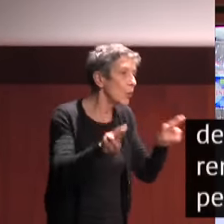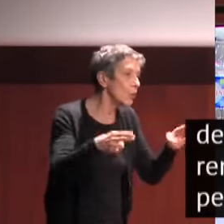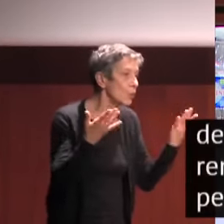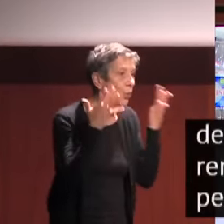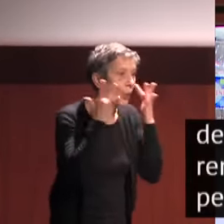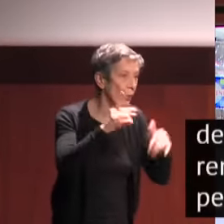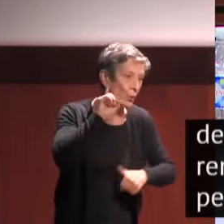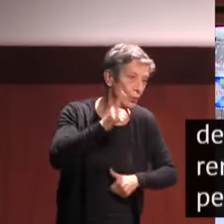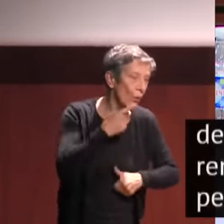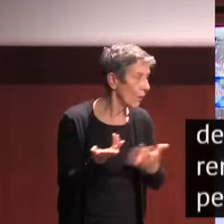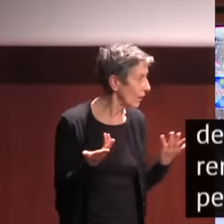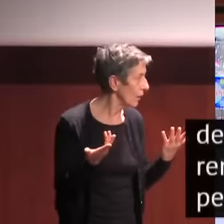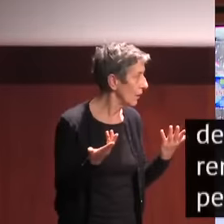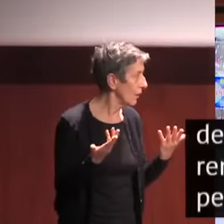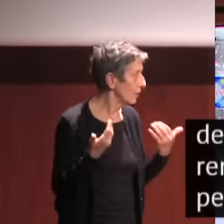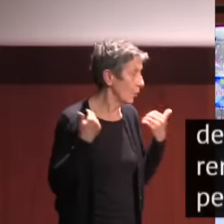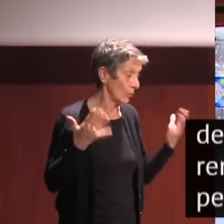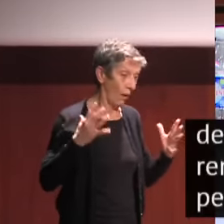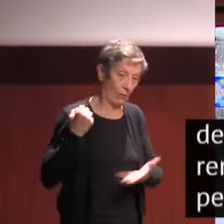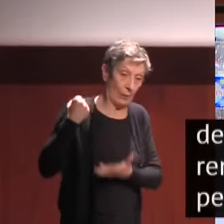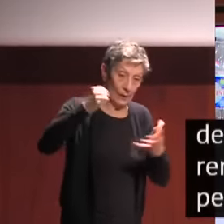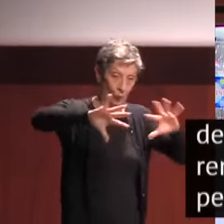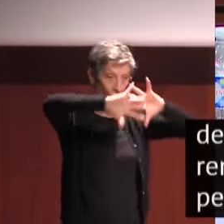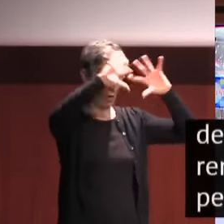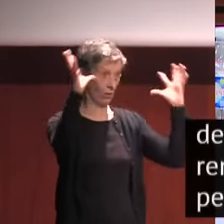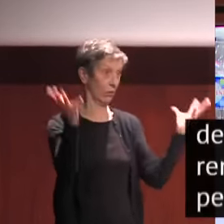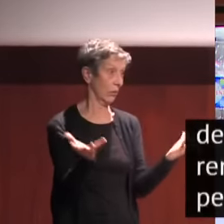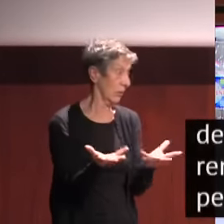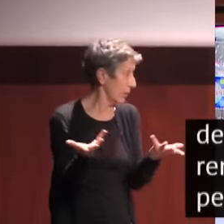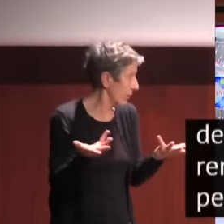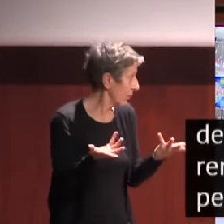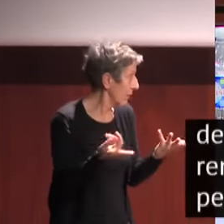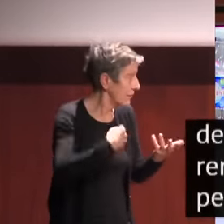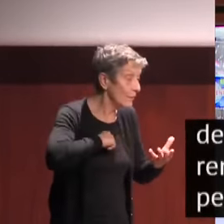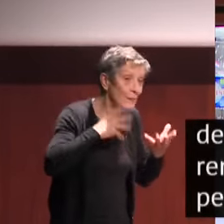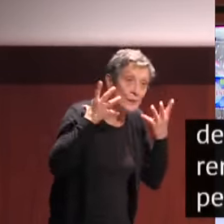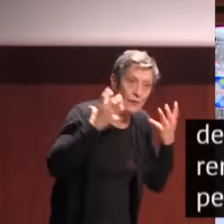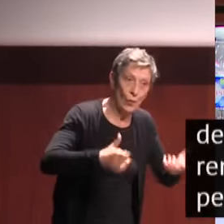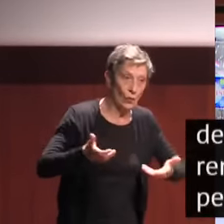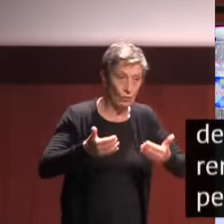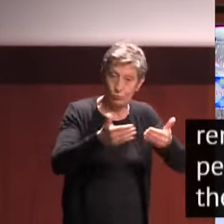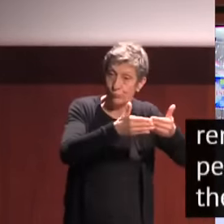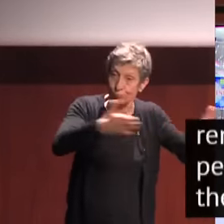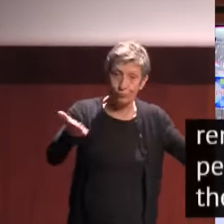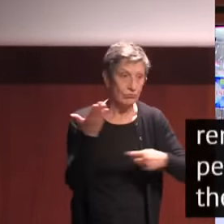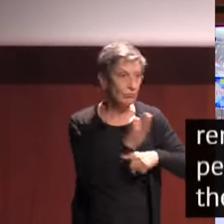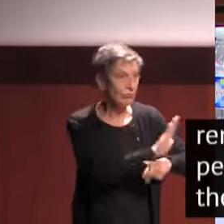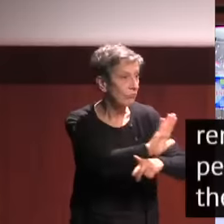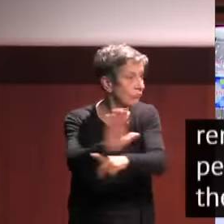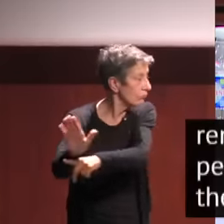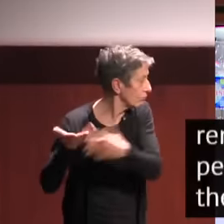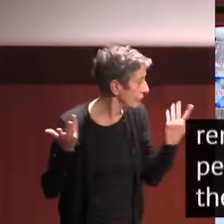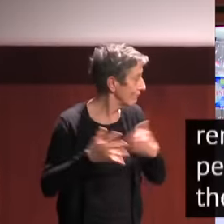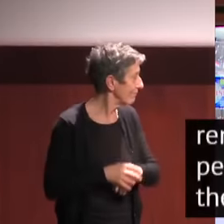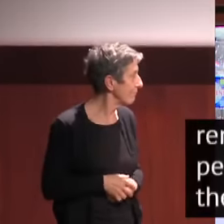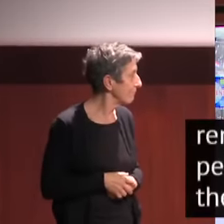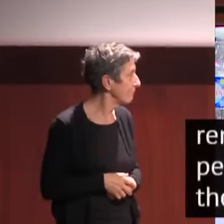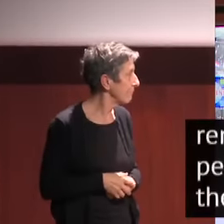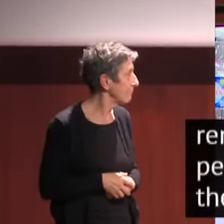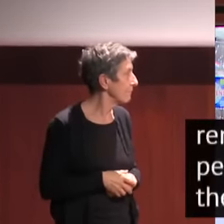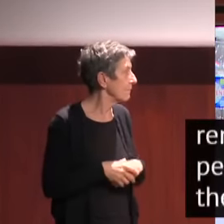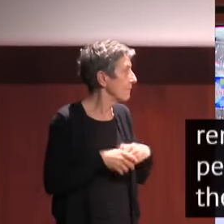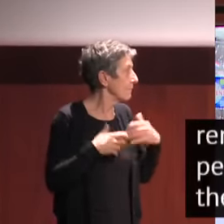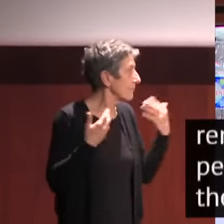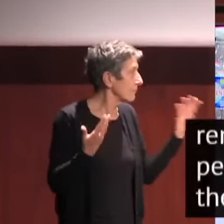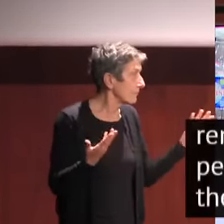la culture sourde. Et donc vraiment, je pense que l'idée qu'on veut faire passer, c'est cette mise en accessibilité. Donc pour revenir à la thématique là, de la table